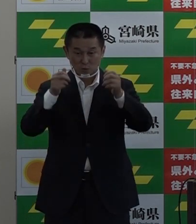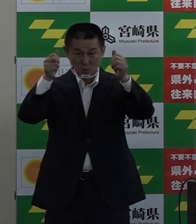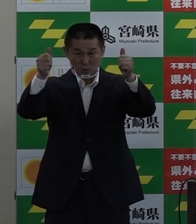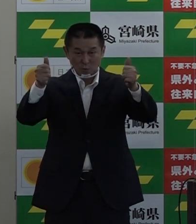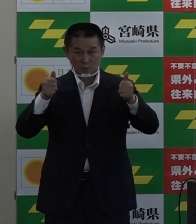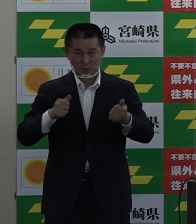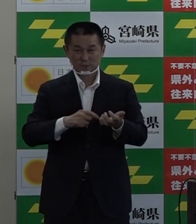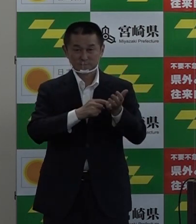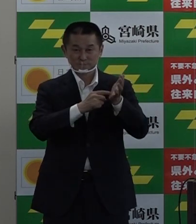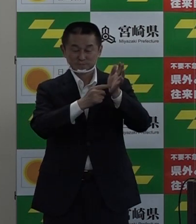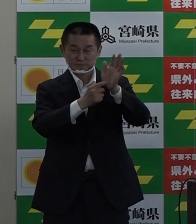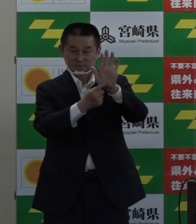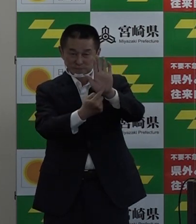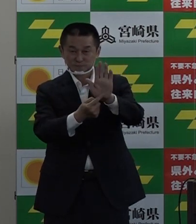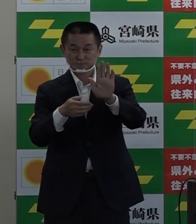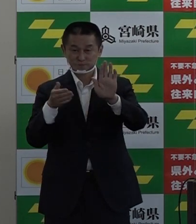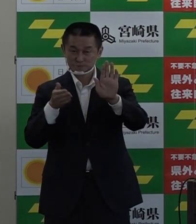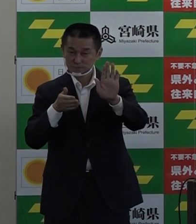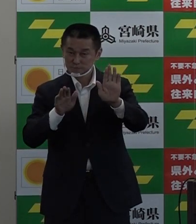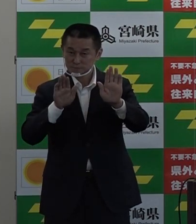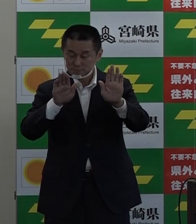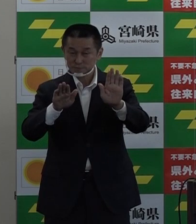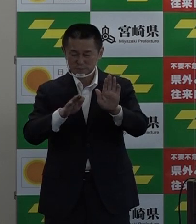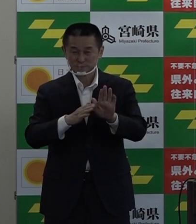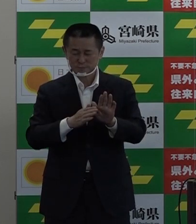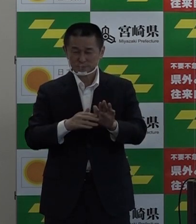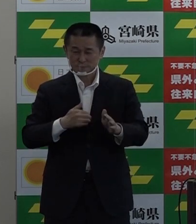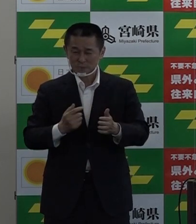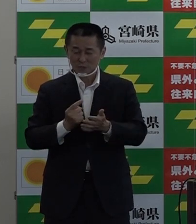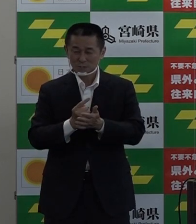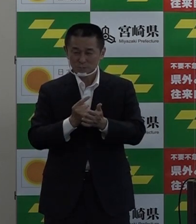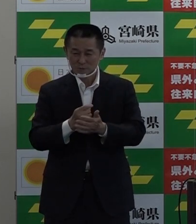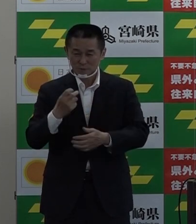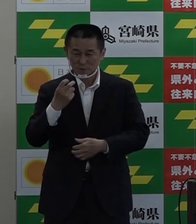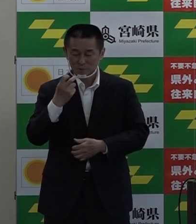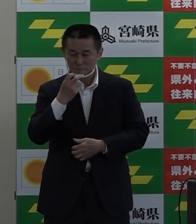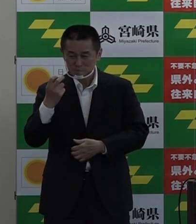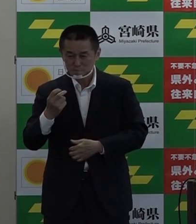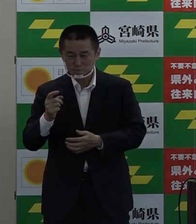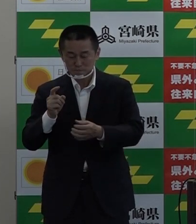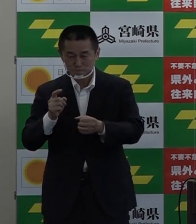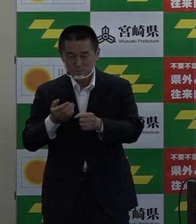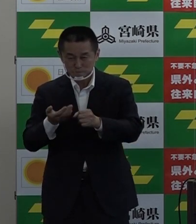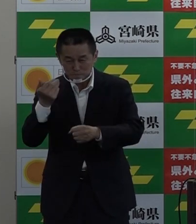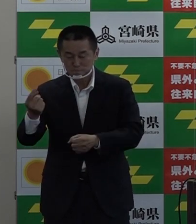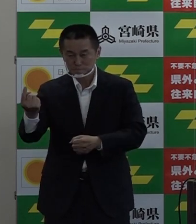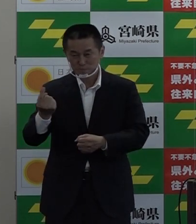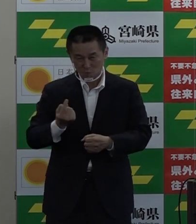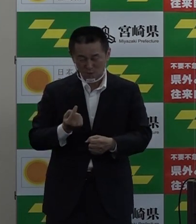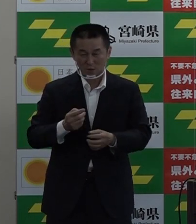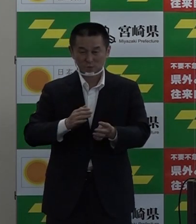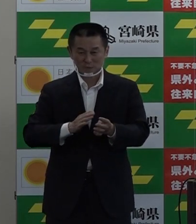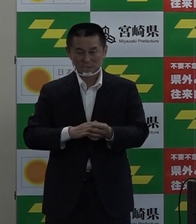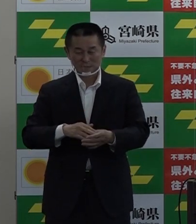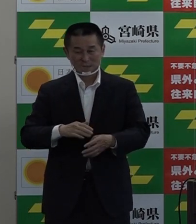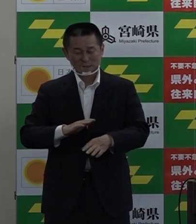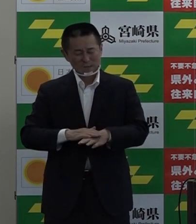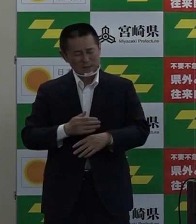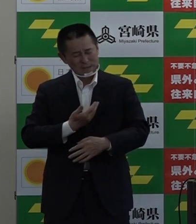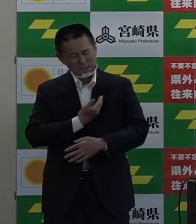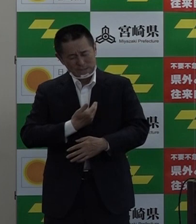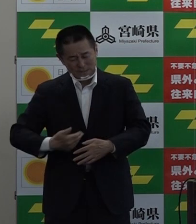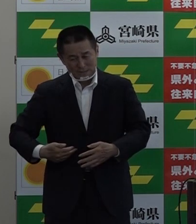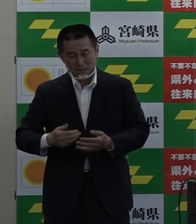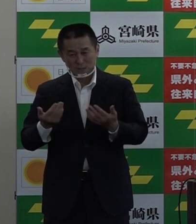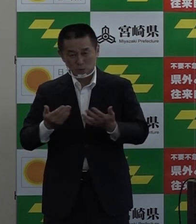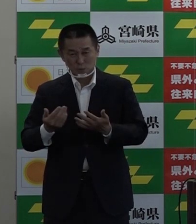でもご説明をしておりますが、可能な限り検査を受けてきていただくですとかですね、どうしても仕事等で来